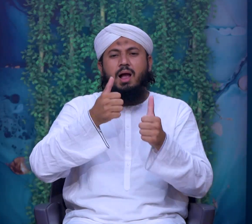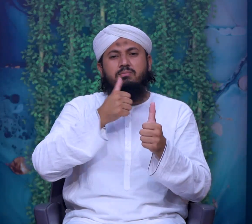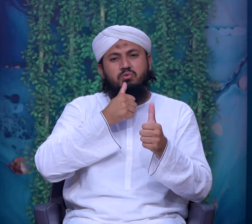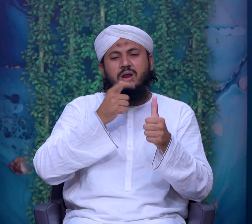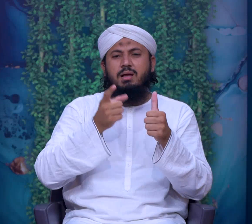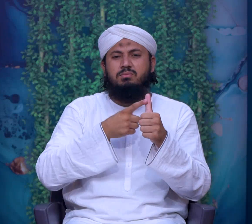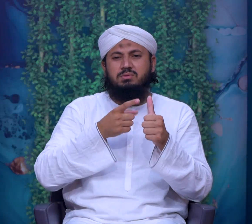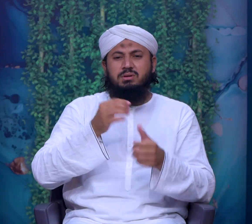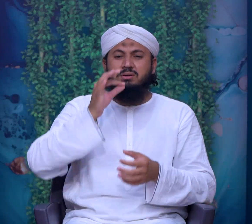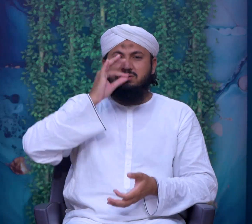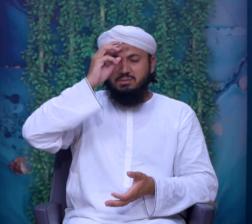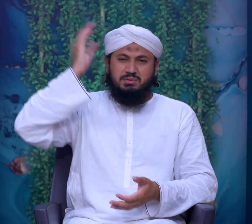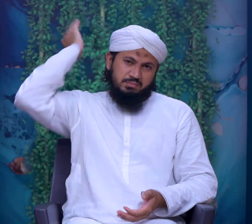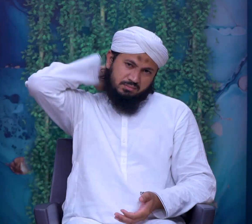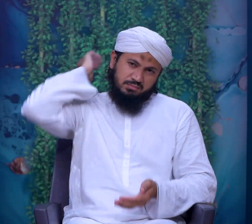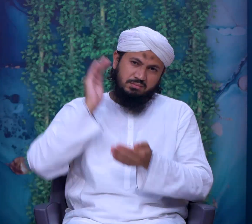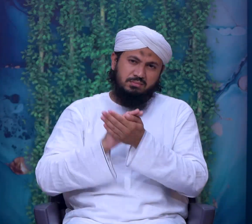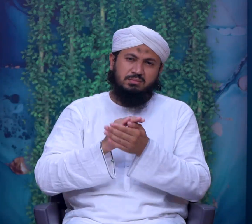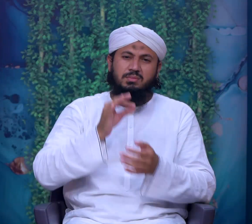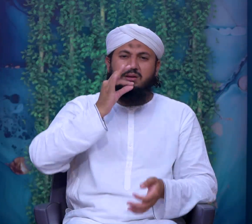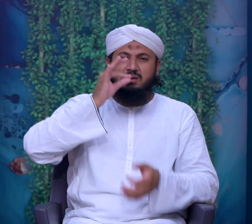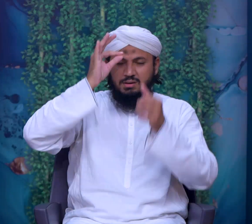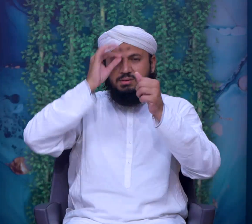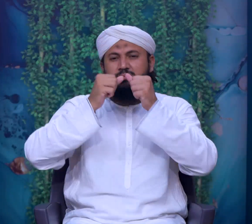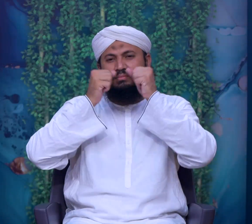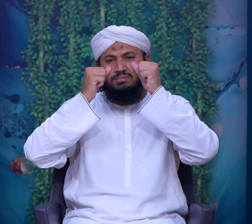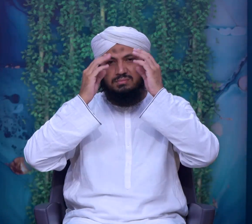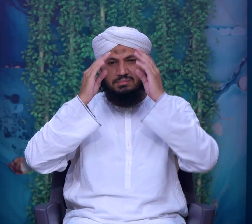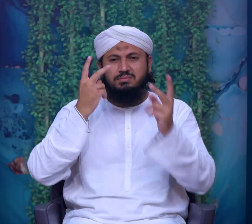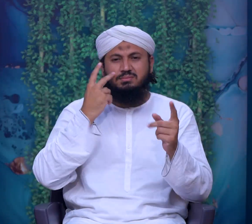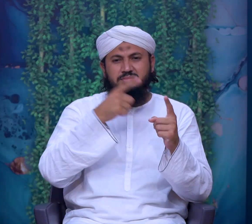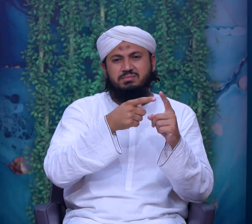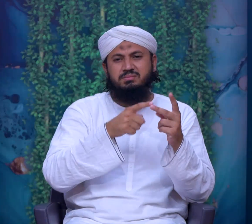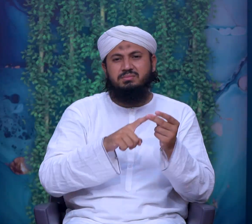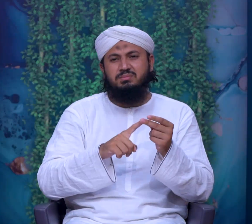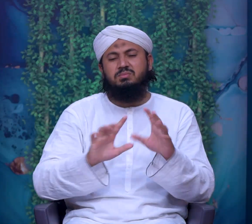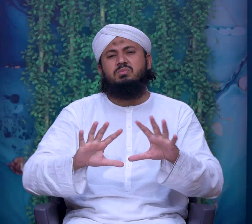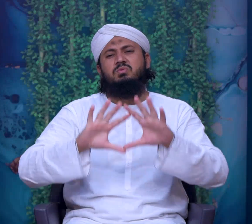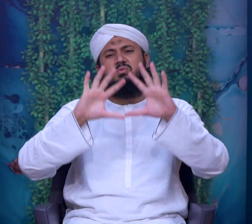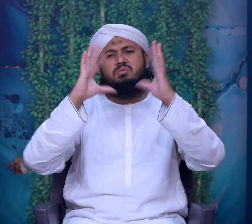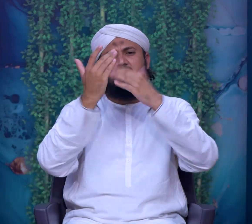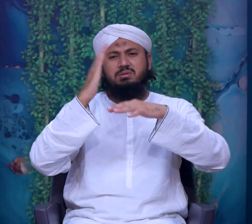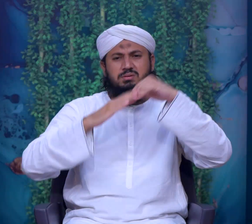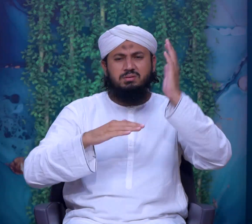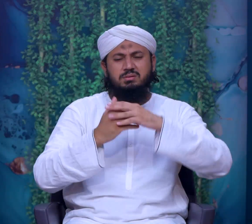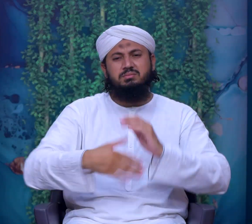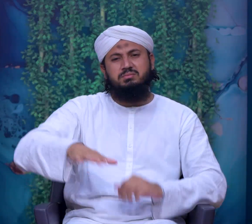جا پہنچا۔ پھر جب اللہ پاک نے نور محمدی صلی اللہ علیہ وآلہ وصحبہ وسلم کو رفیع الشان صلبوں سے بلند